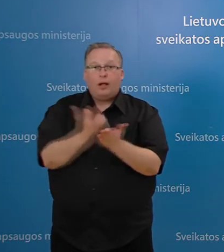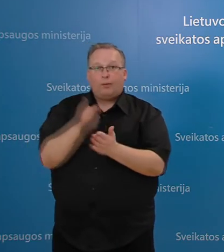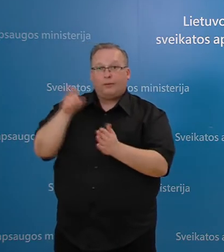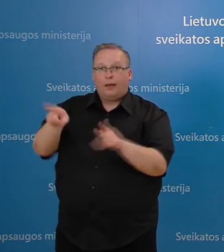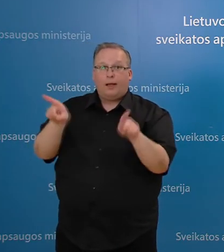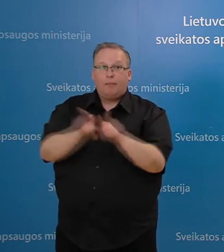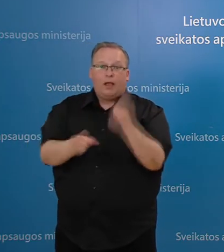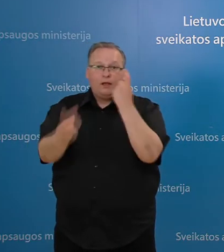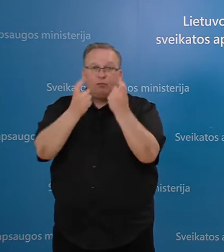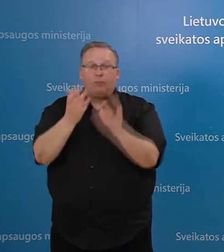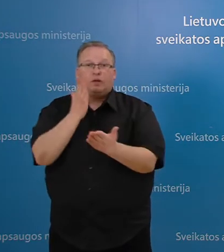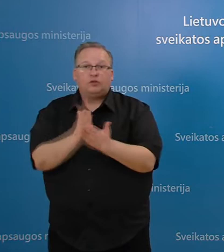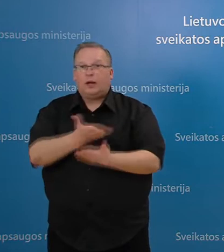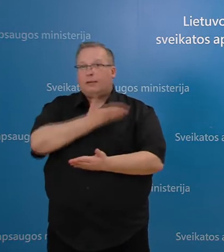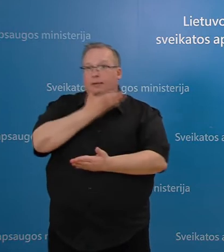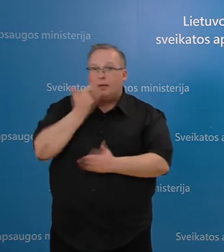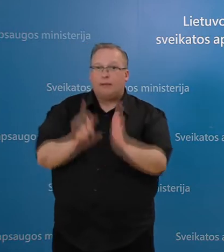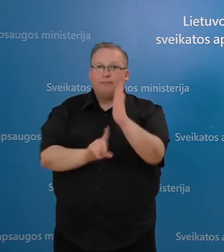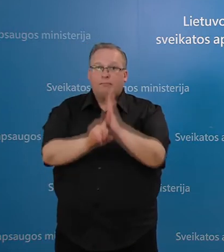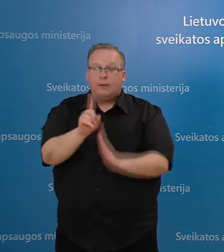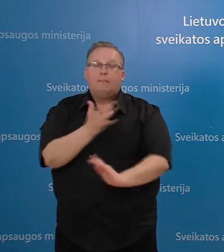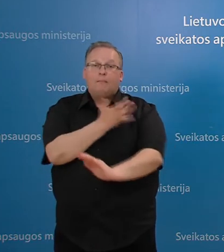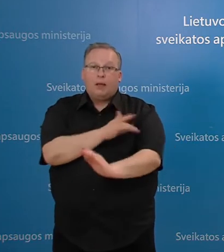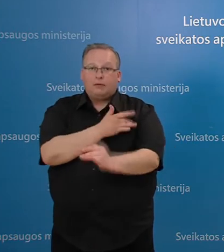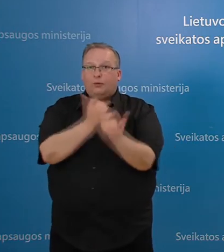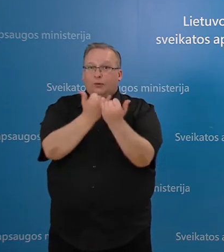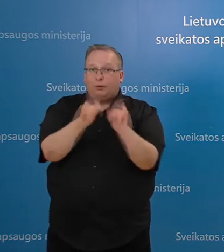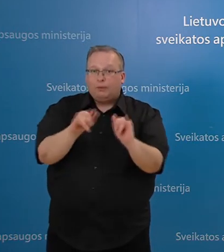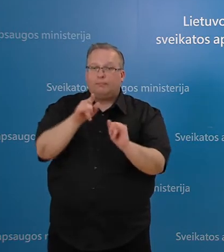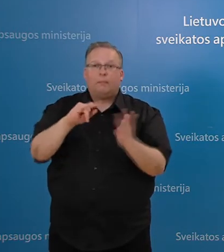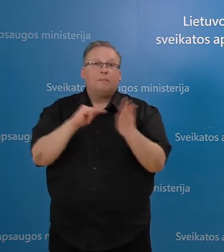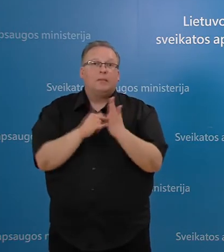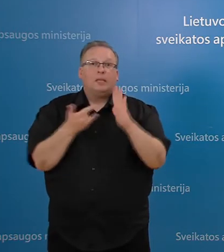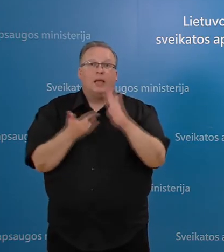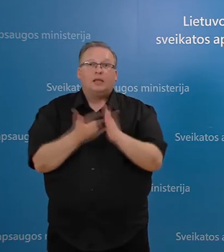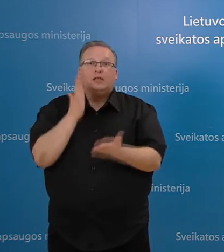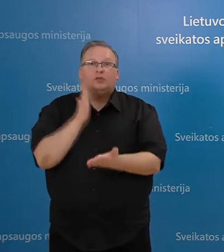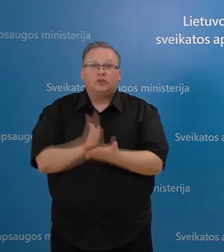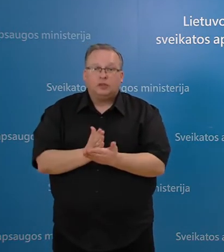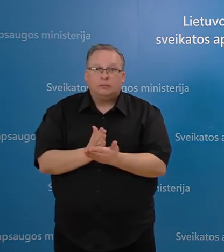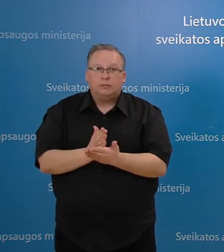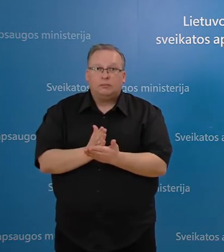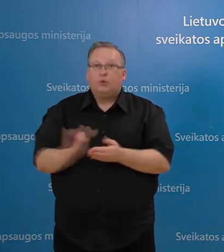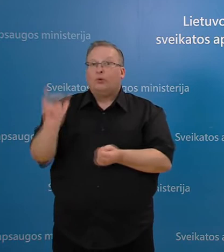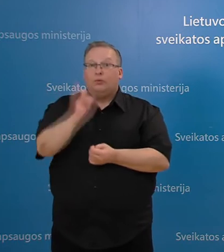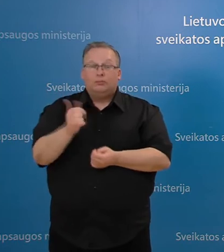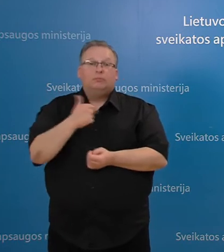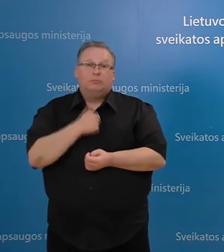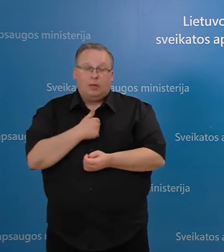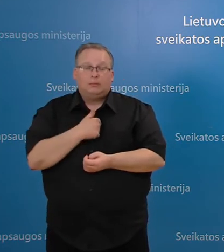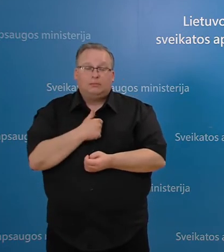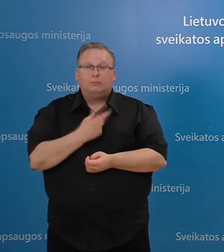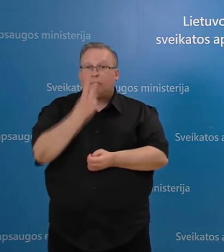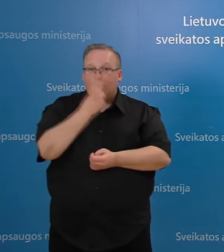informaciją, ar yra ar nėra pradėtos paslaugos. Tai planas yra ženklas, pagal kurį mes matom,